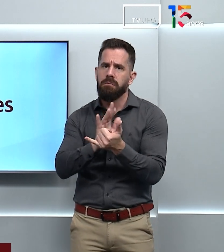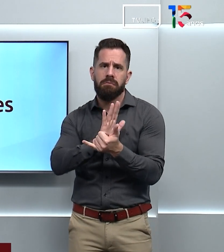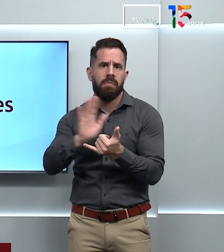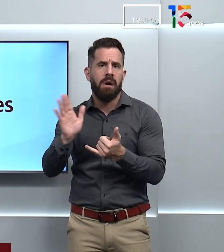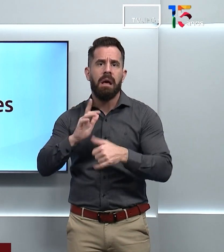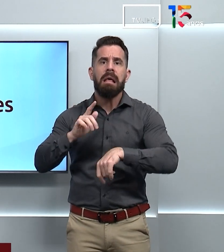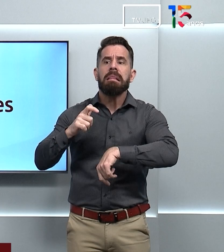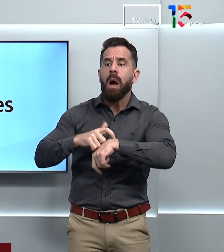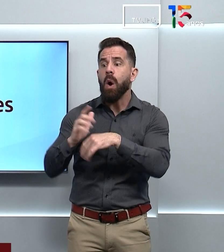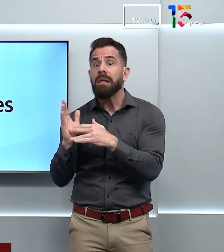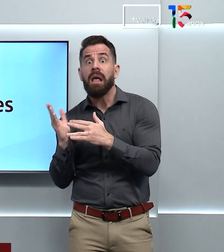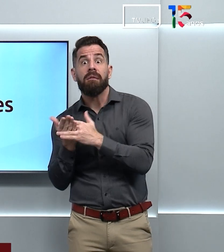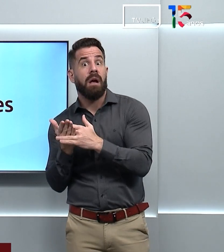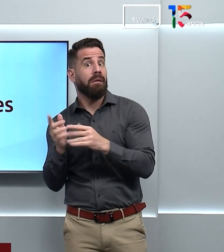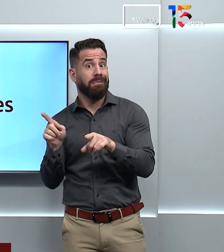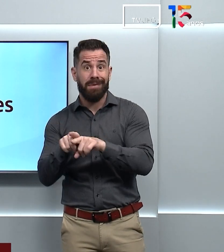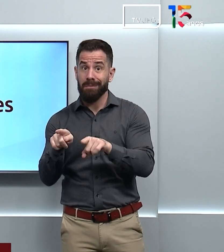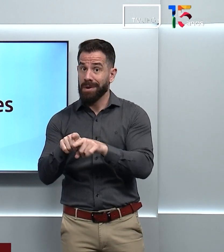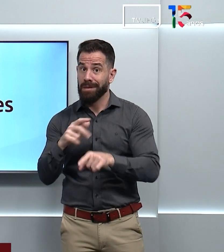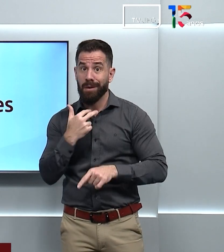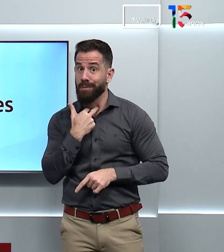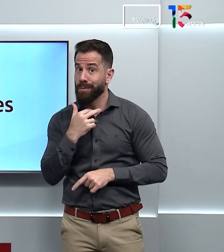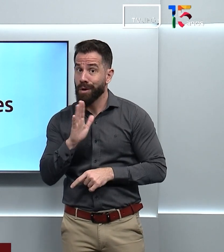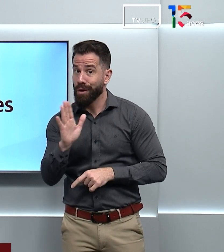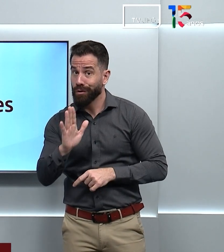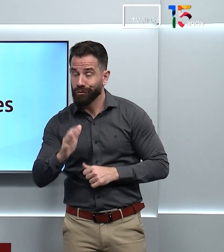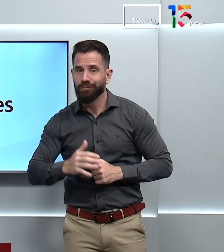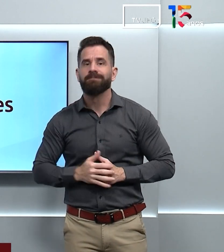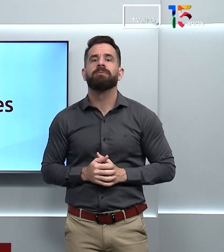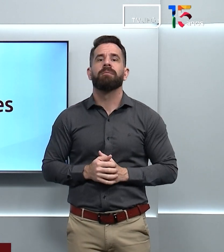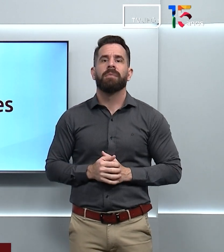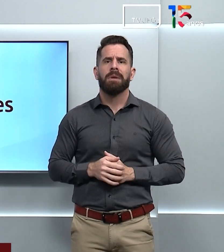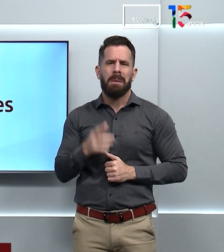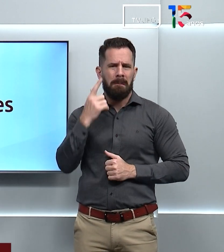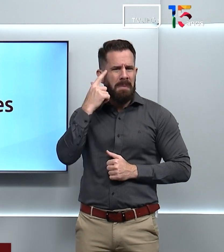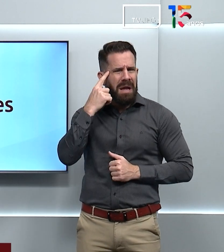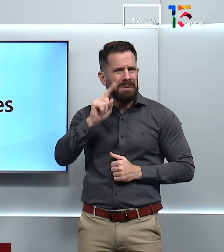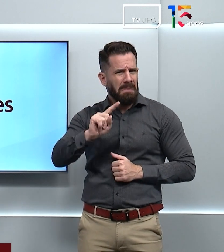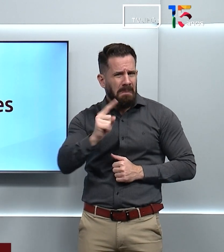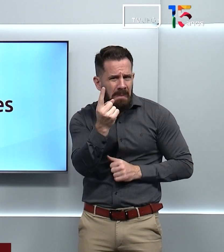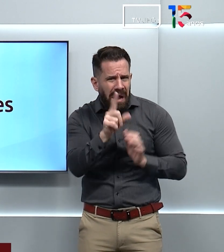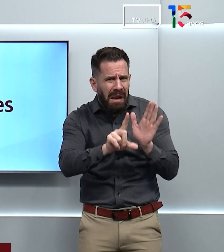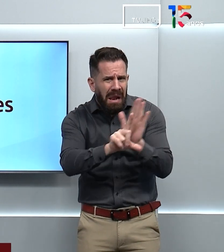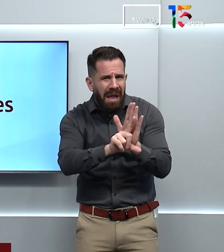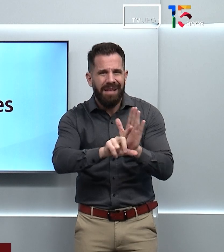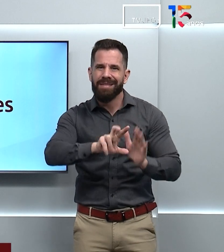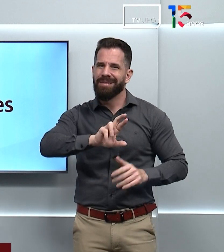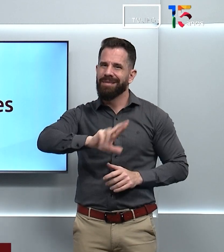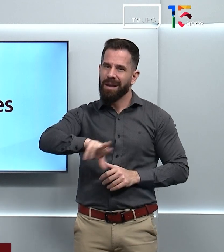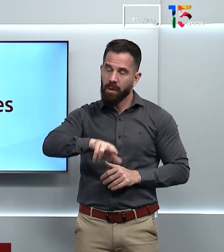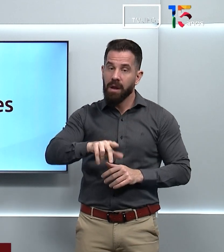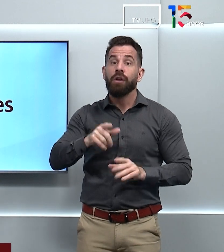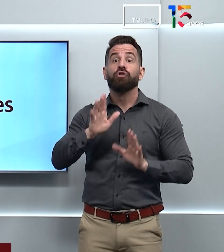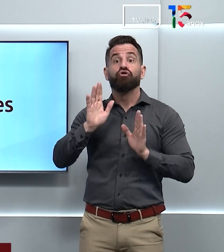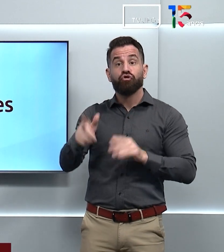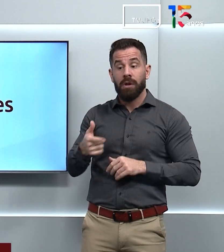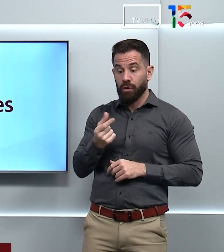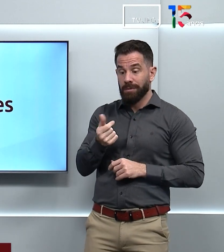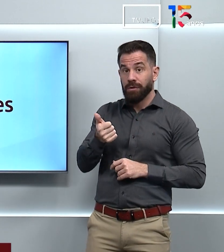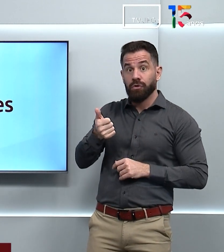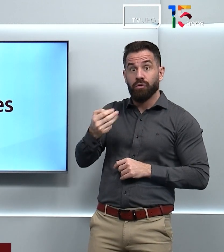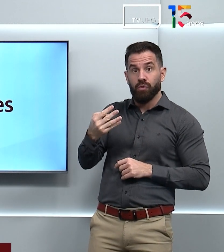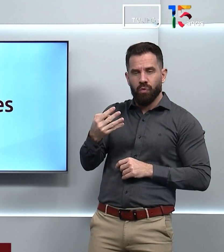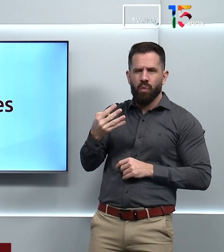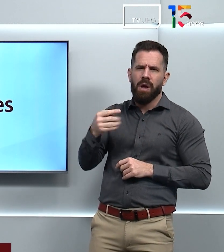durante os intervalos. Olha só. E essa não é a primeira legislação nesse sentido. Desde o início desse ano, o prefeito do Rio